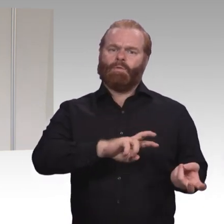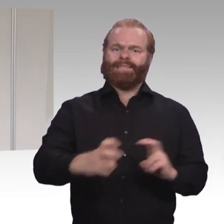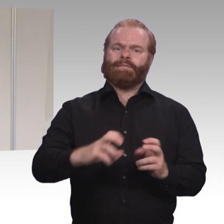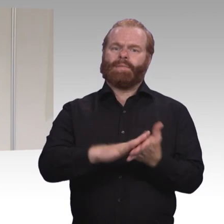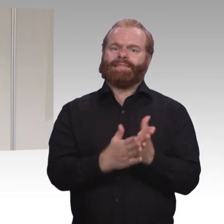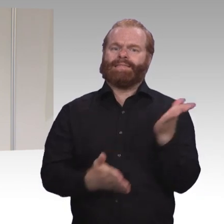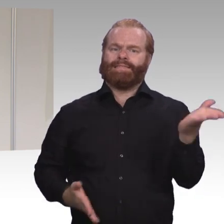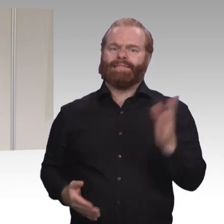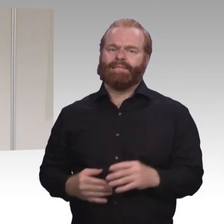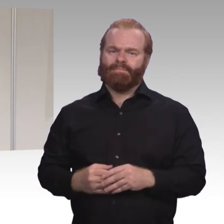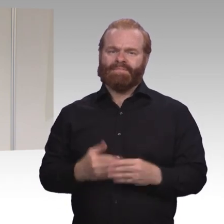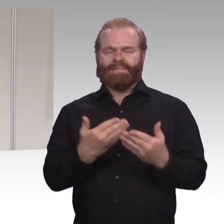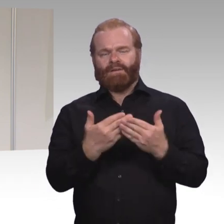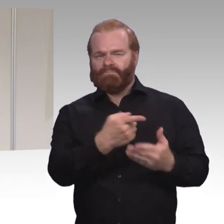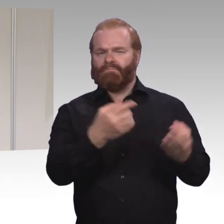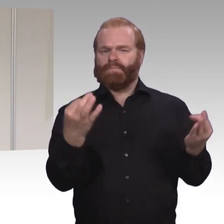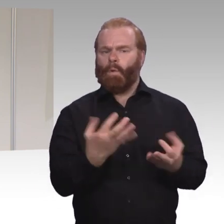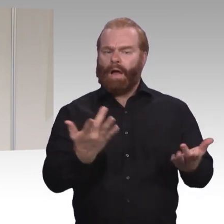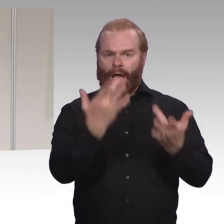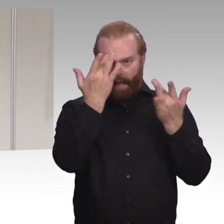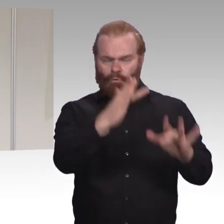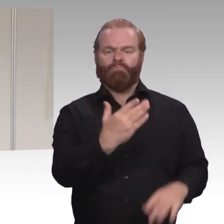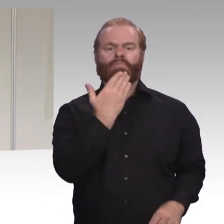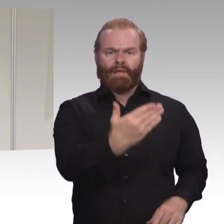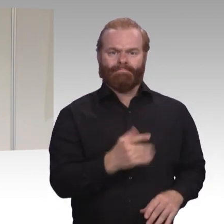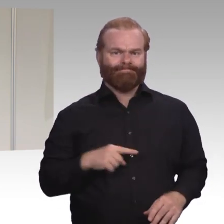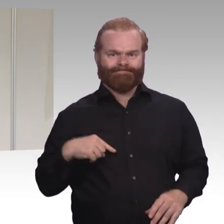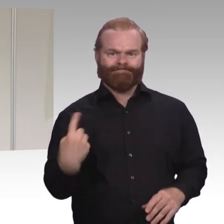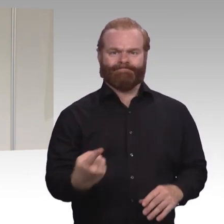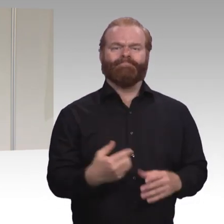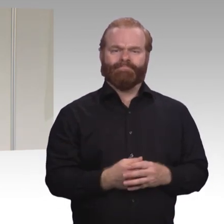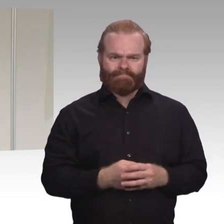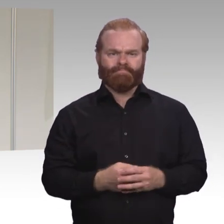wieder geprüft werden und sie müssen sich an veränderte Entwicklungen